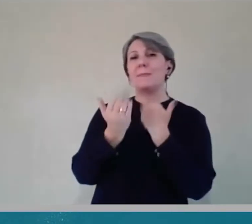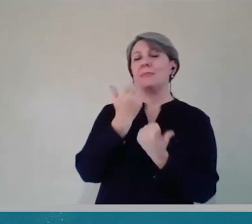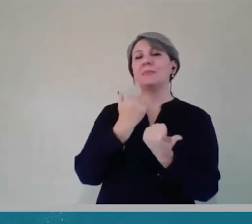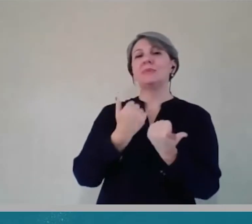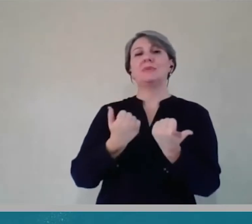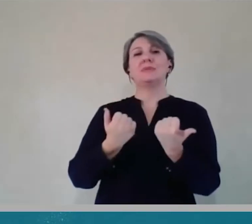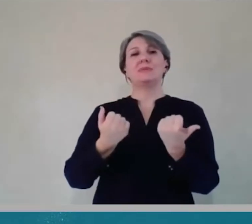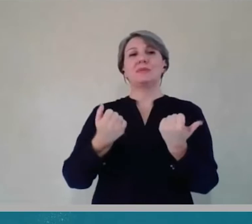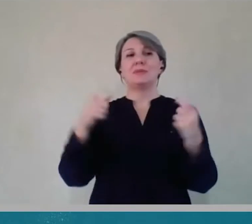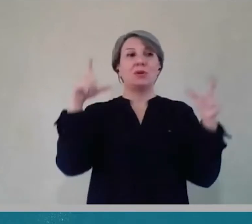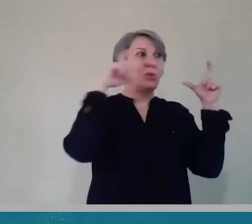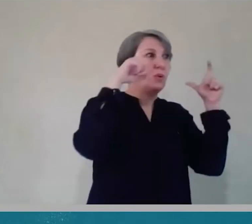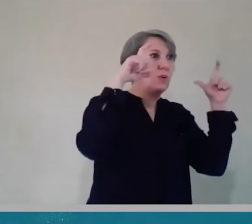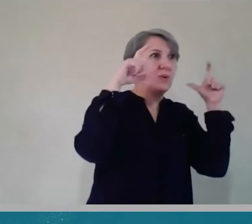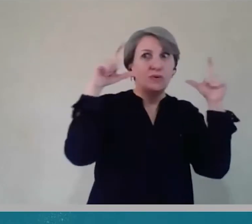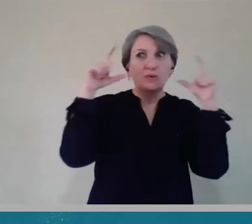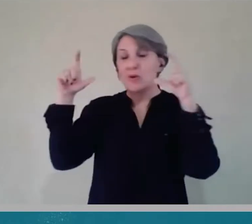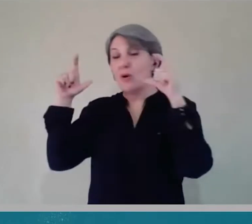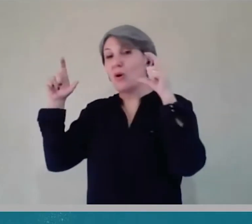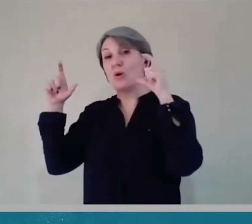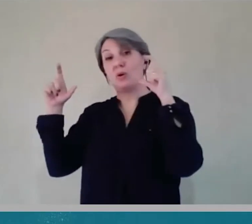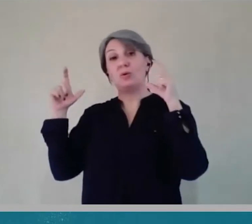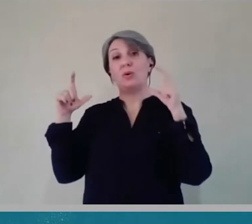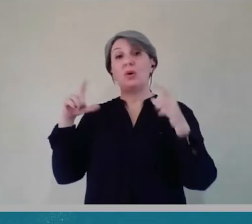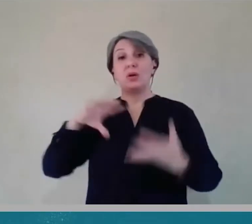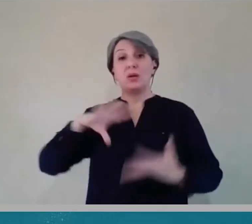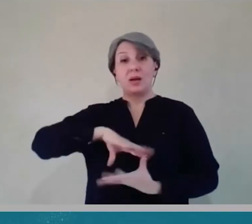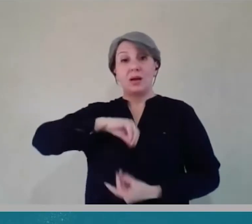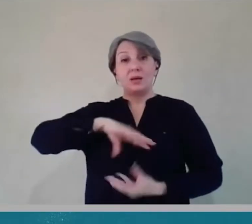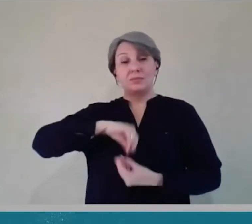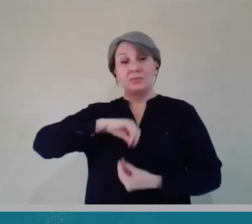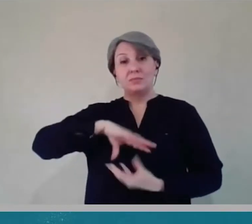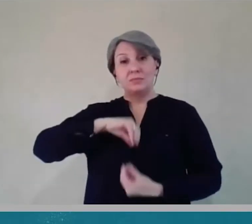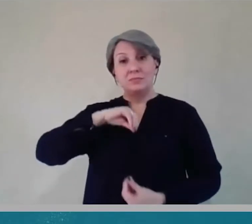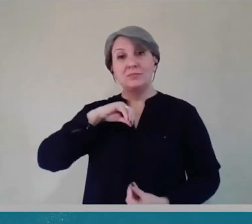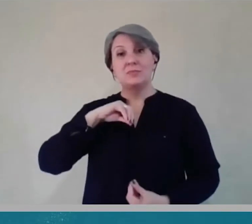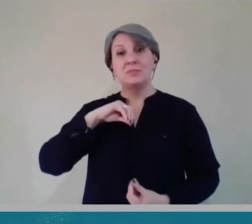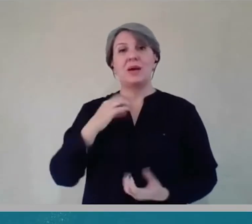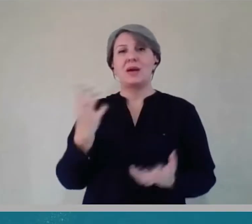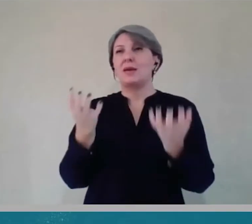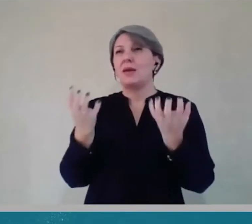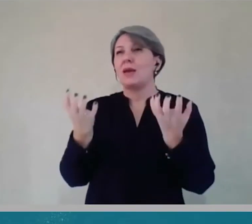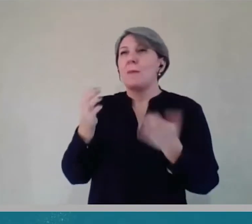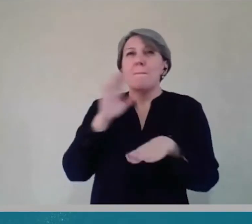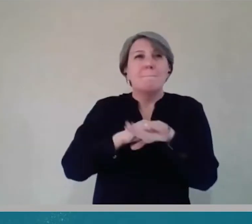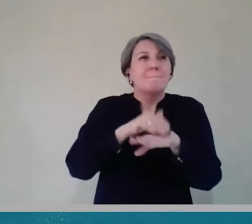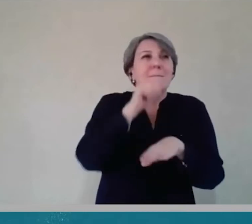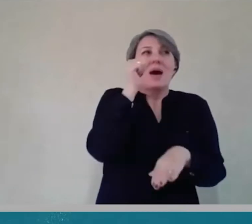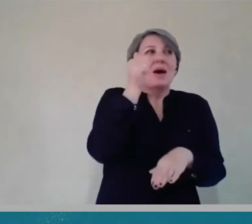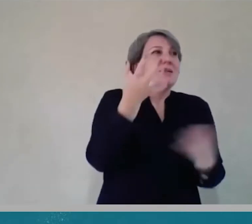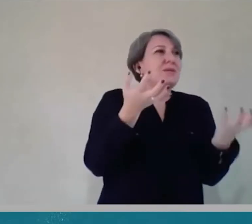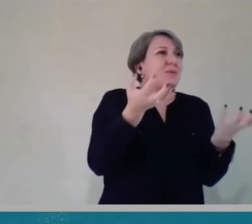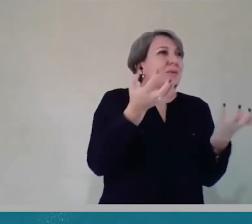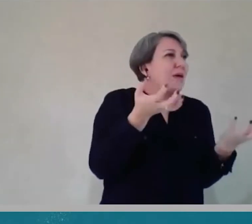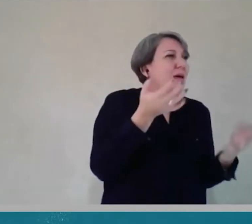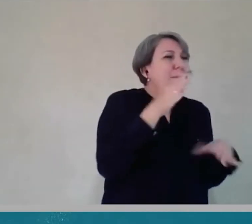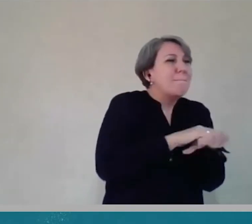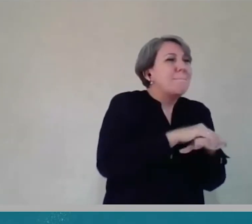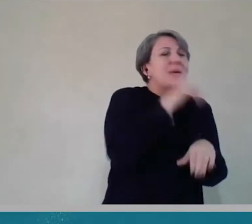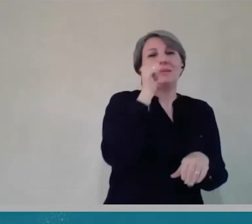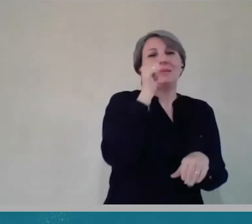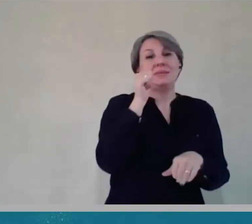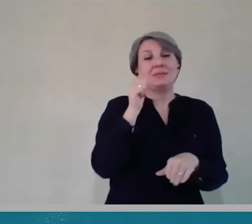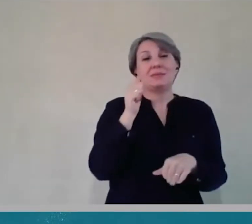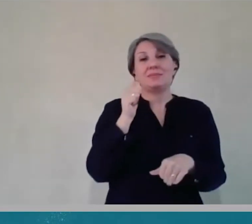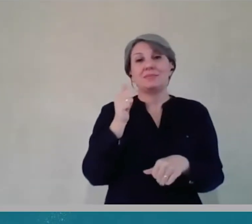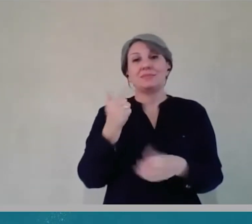já é uma cobiça da alma. Eu quero ter mais, a avareza, eu quero ter isso, eu quero ter aquilo, tal. E a soberba da